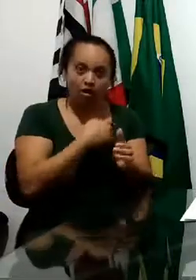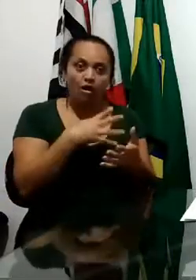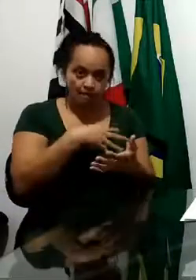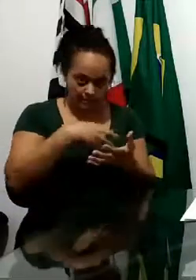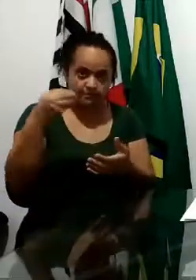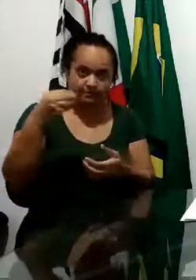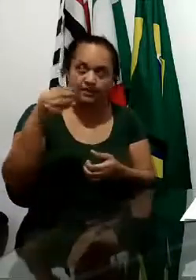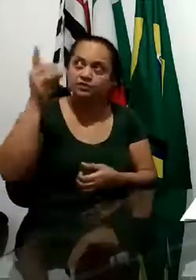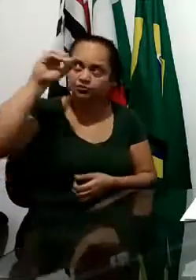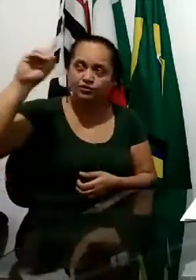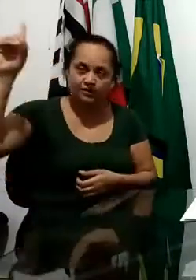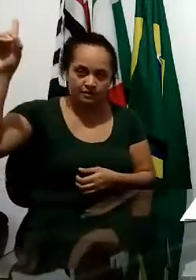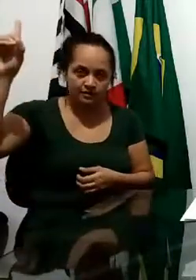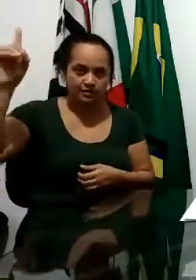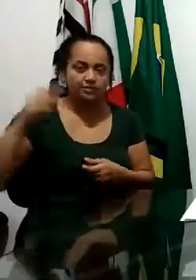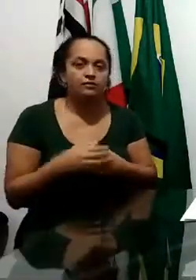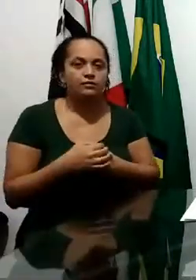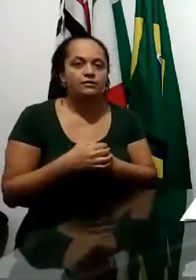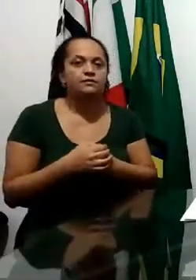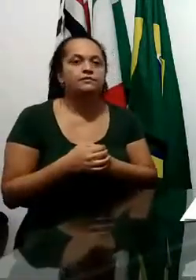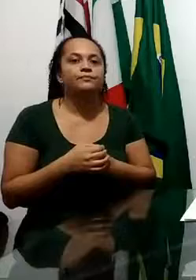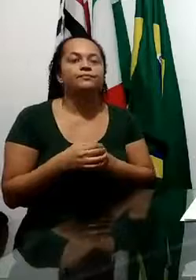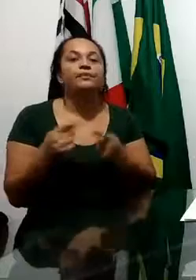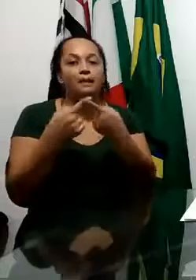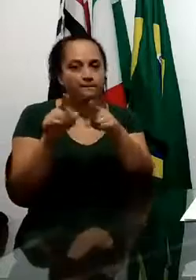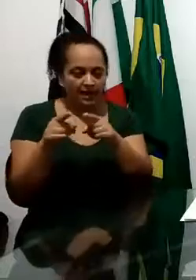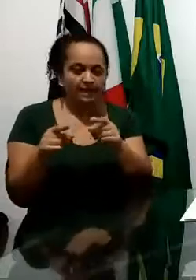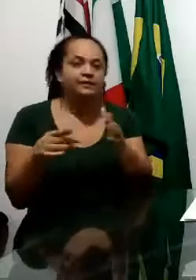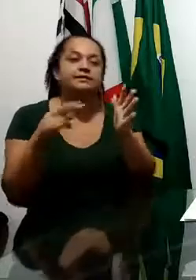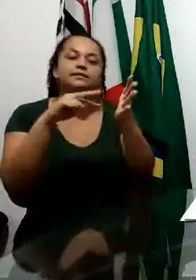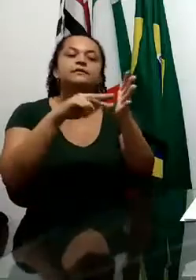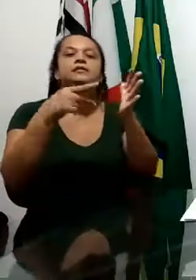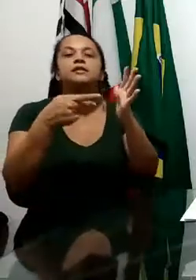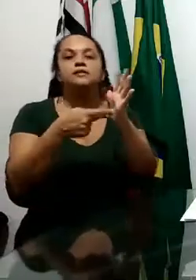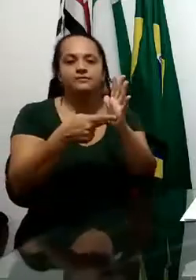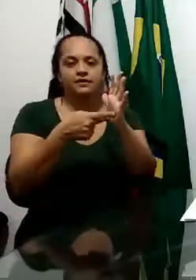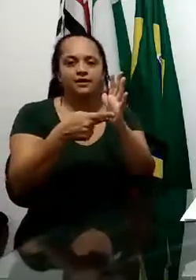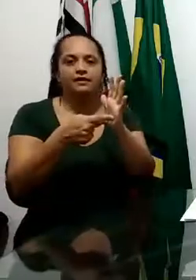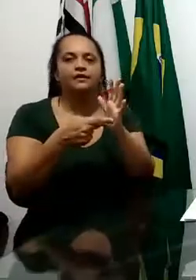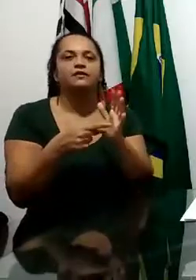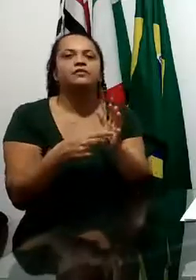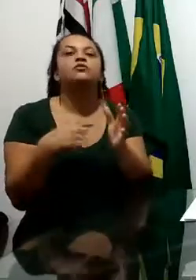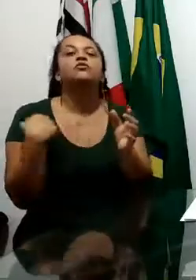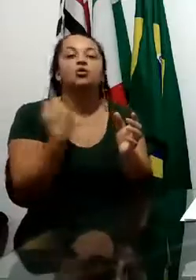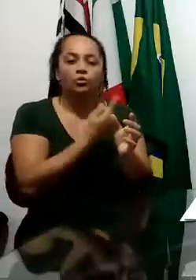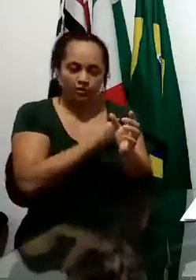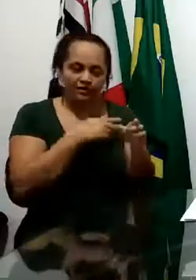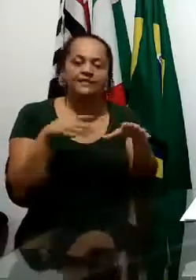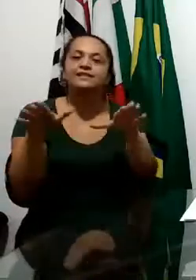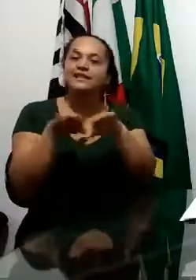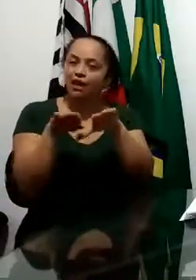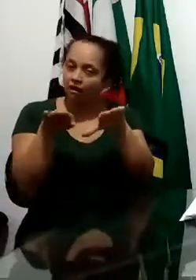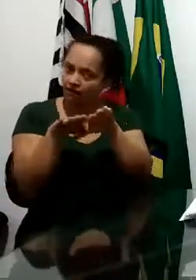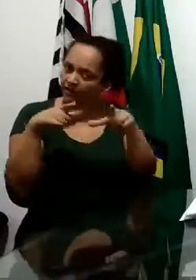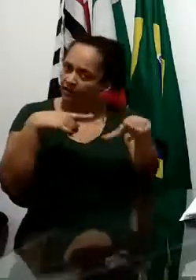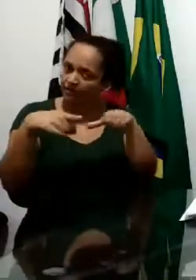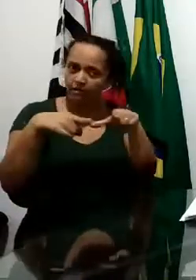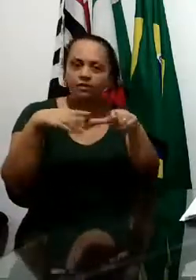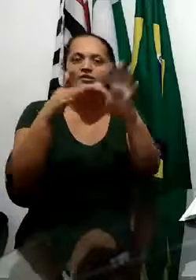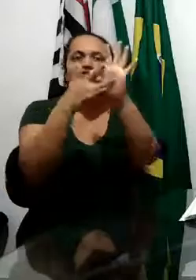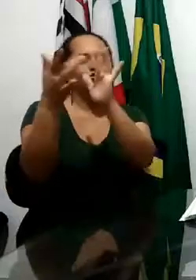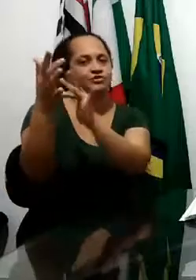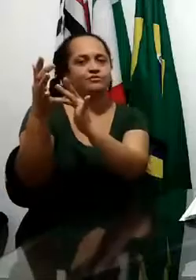adoção? Somos. Mas nós também somos servos de Deus, servos do Senhor Jesus. E o que a